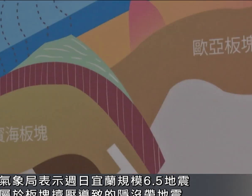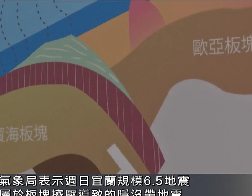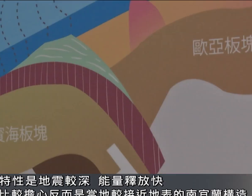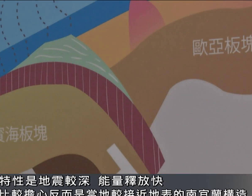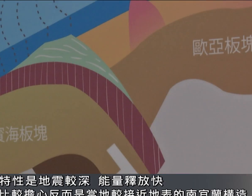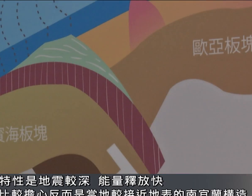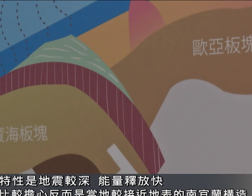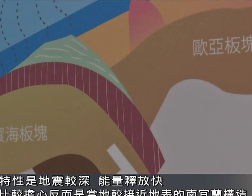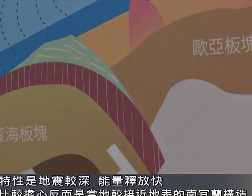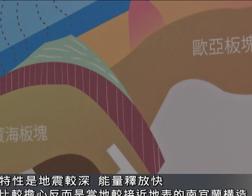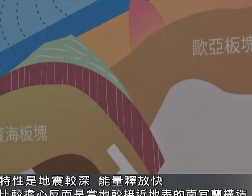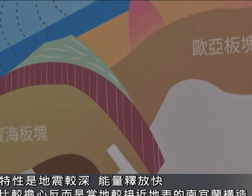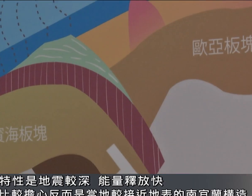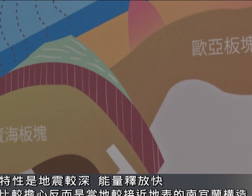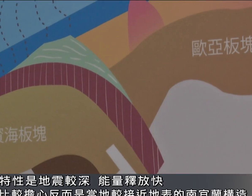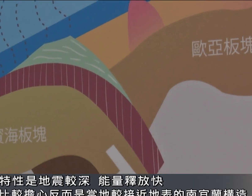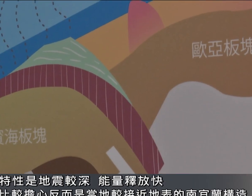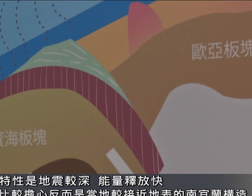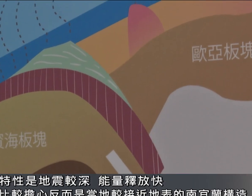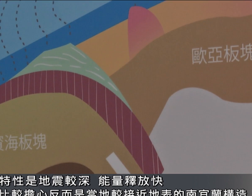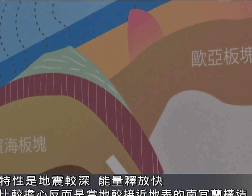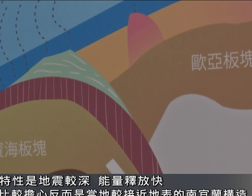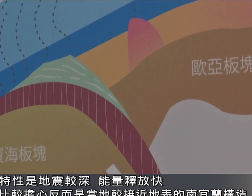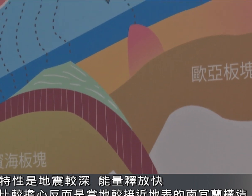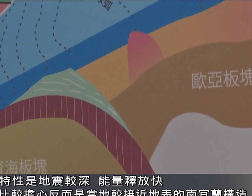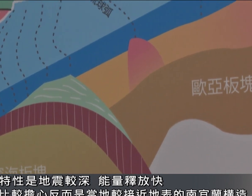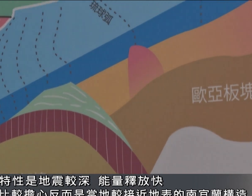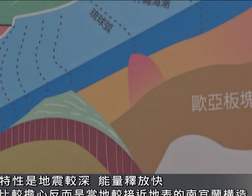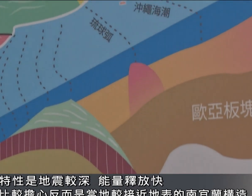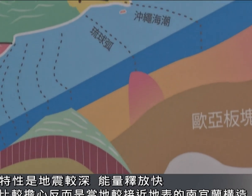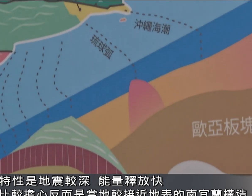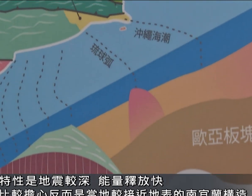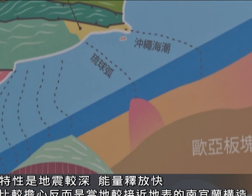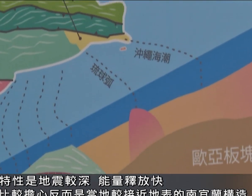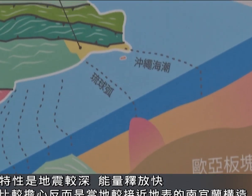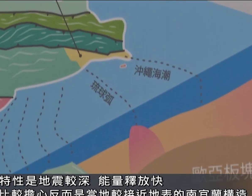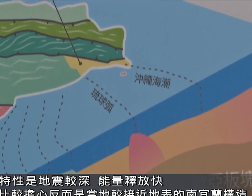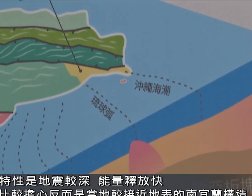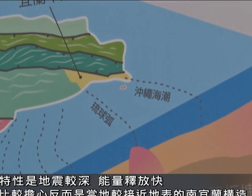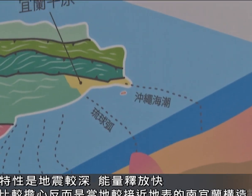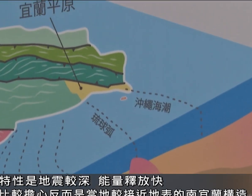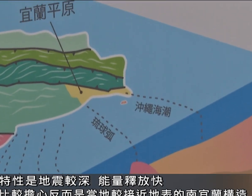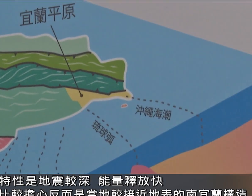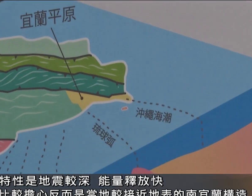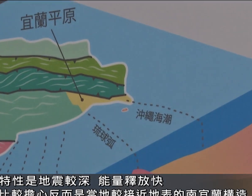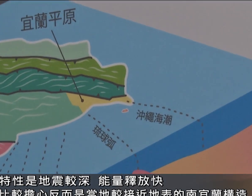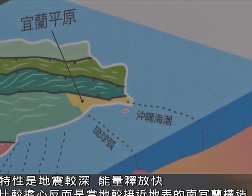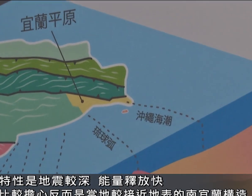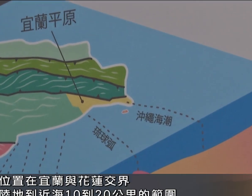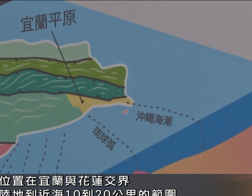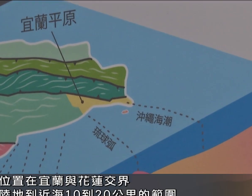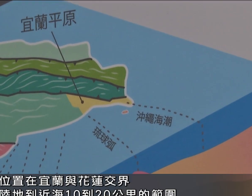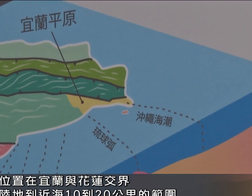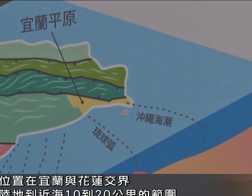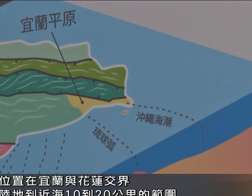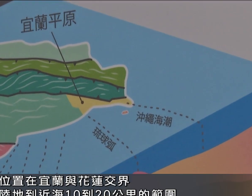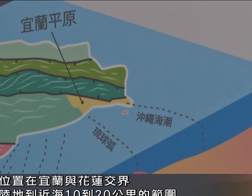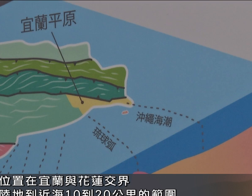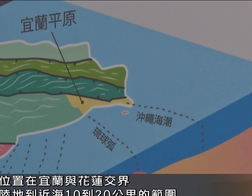震，特性是地震较深，能量释放快。比较担心反而是当地接近地表的南宜兰构造，位置在宜兰与花莲交